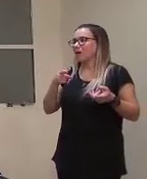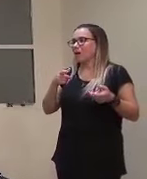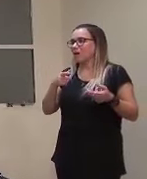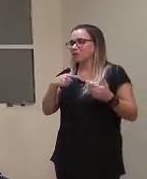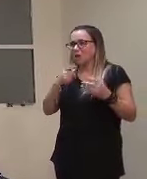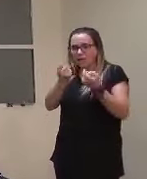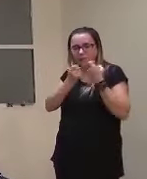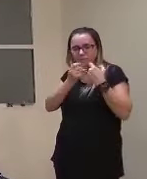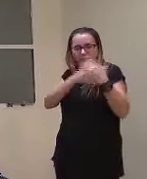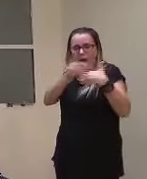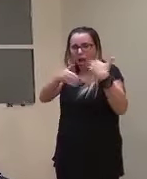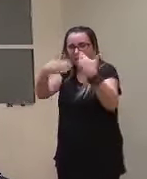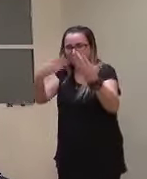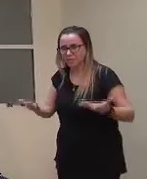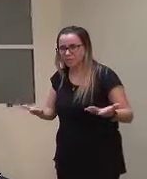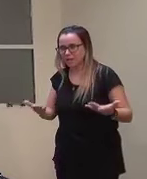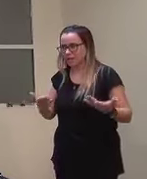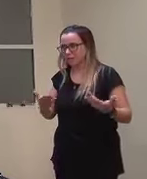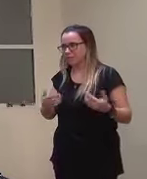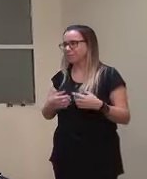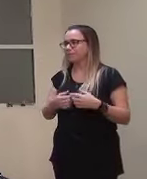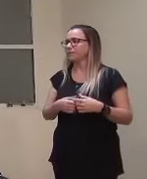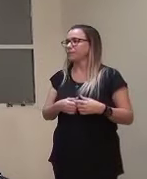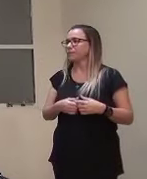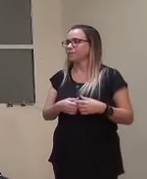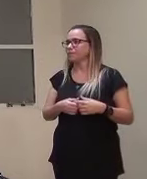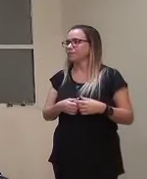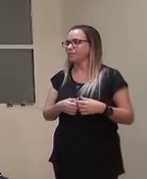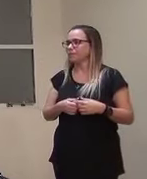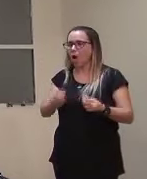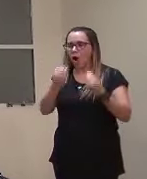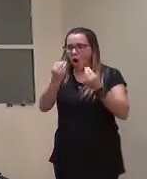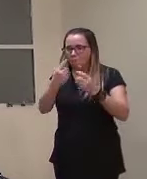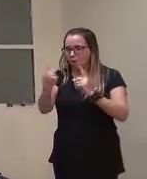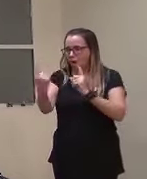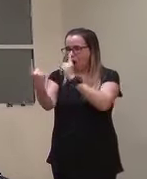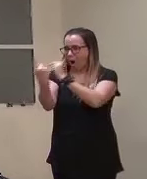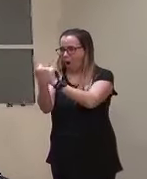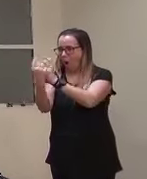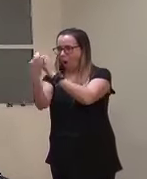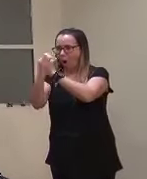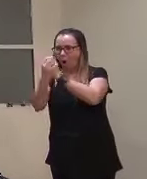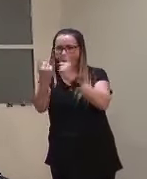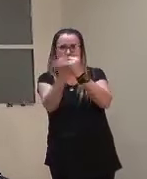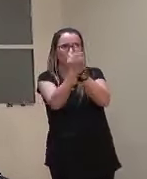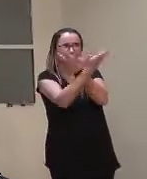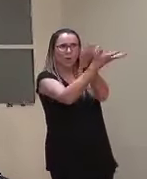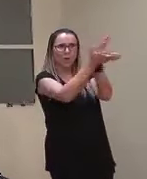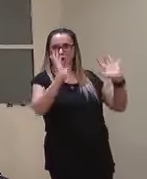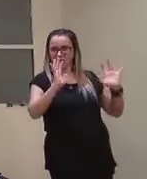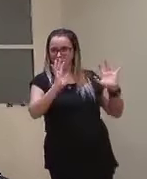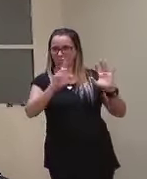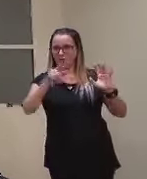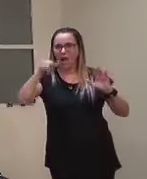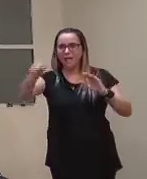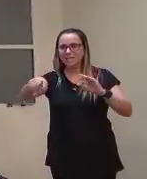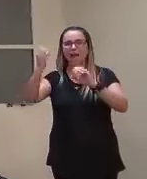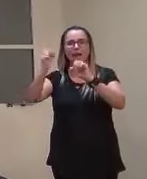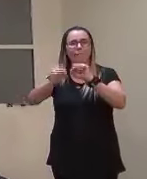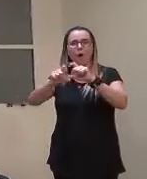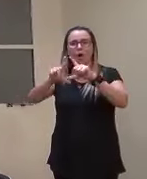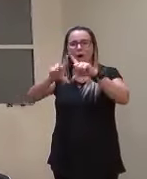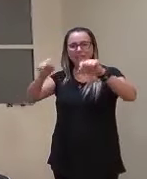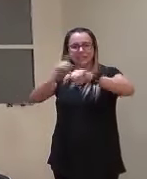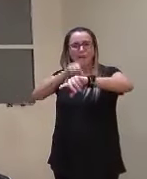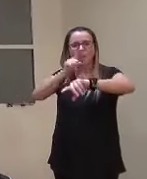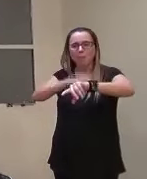un saber pero que va a construir respecto de cómo hacer con un graduado donde los tiempos